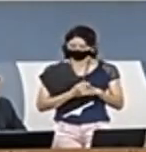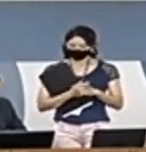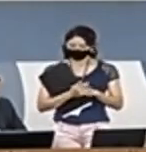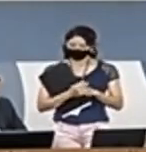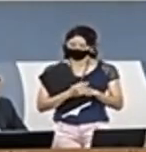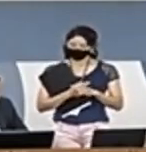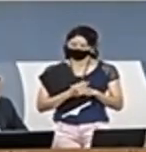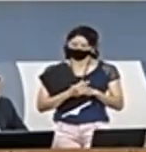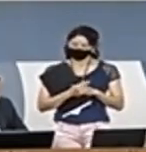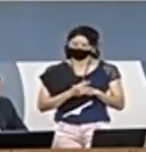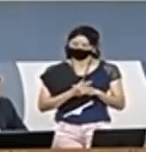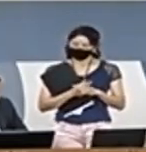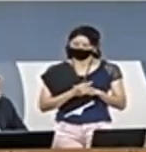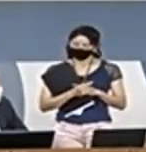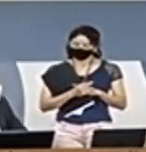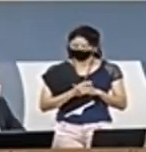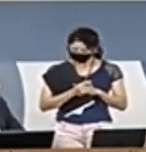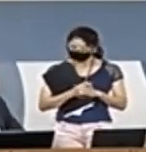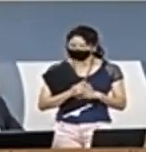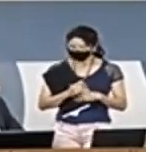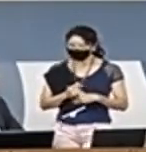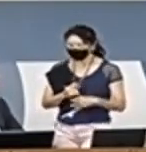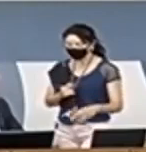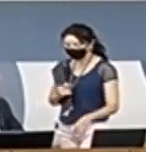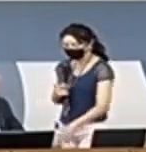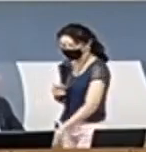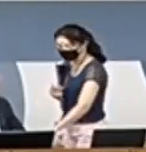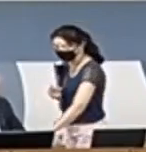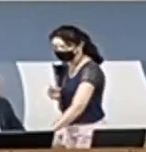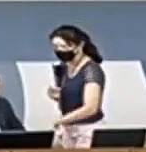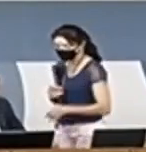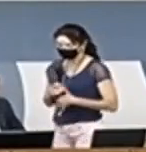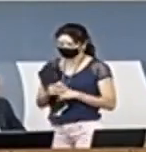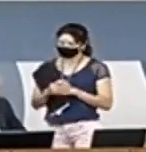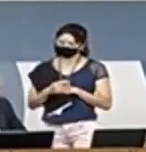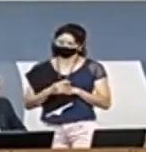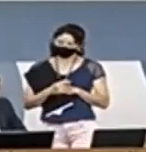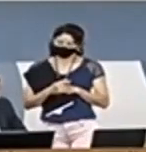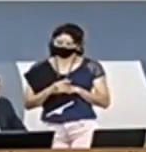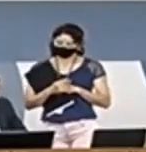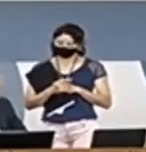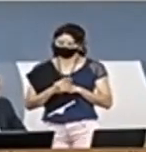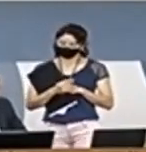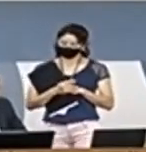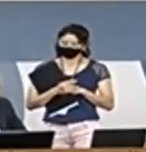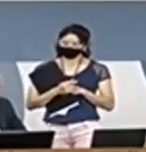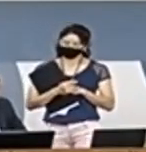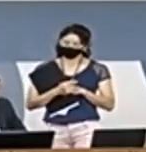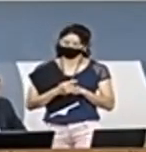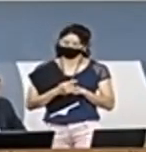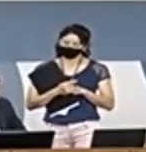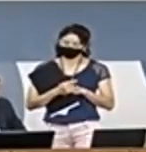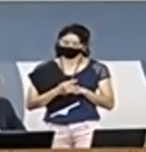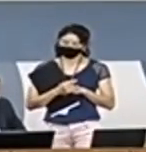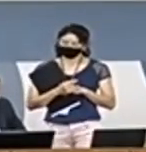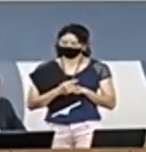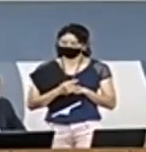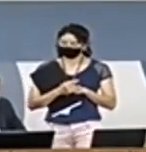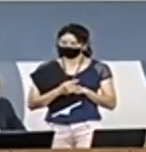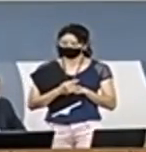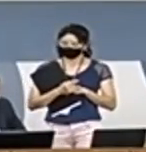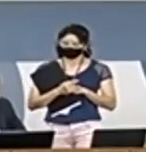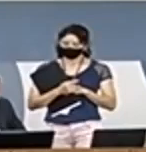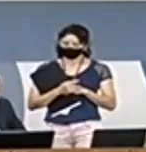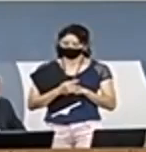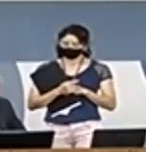Andrada é E aí pode mandar a presidência nos termos do parágrafo primeiro do artigo 132